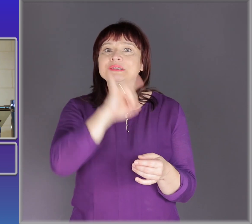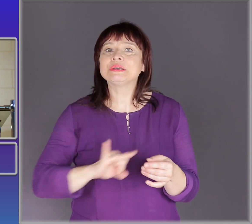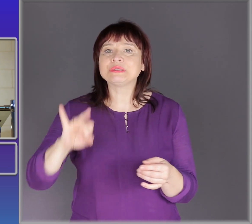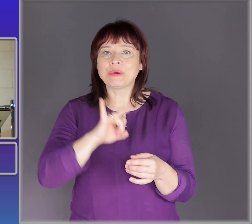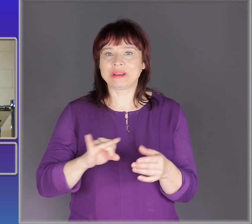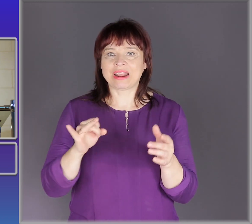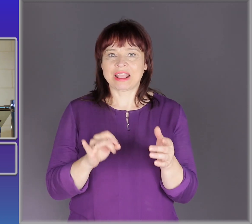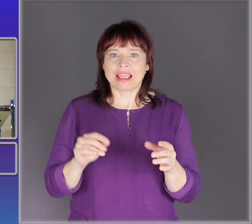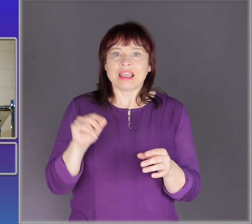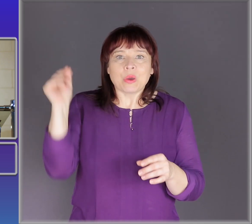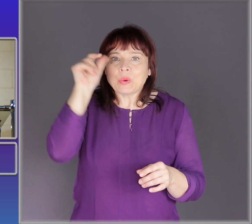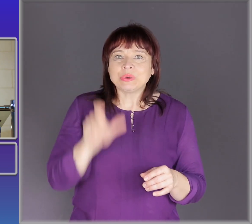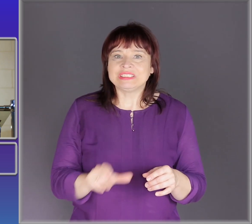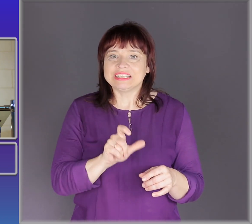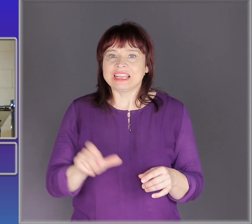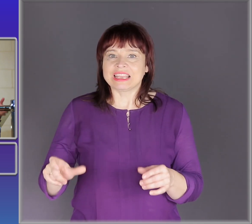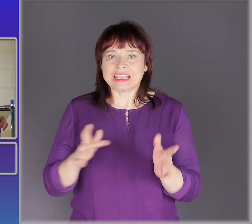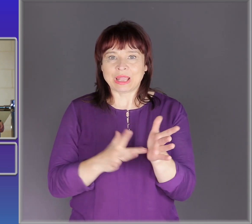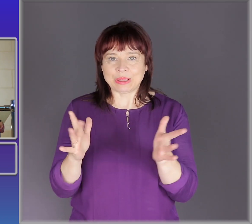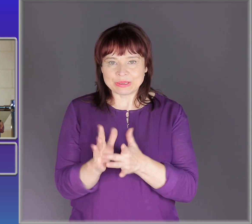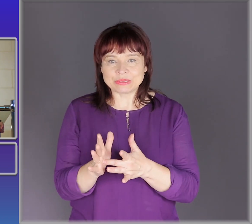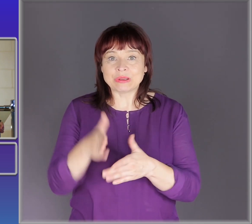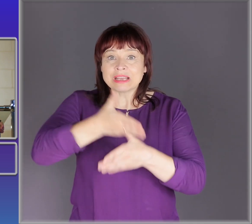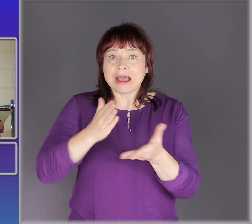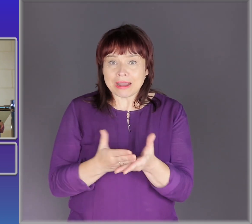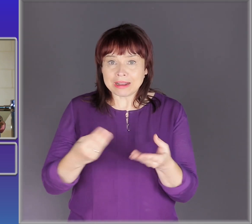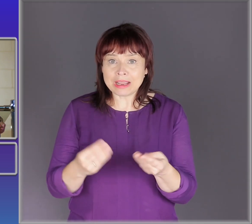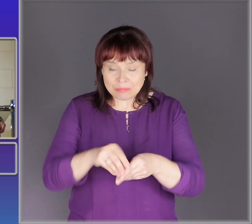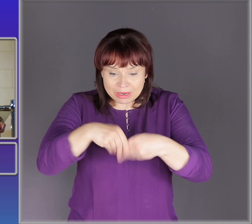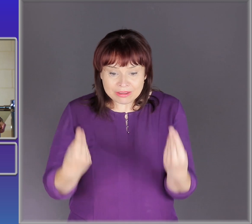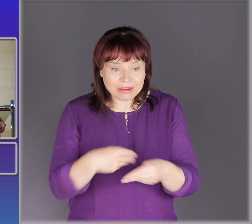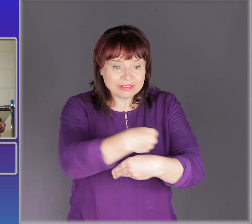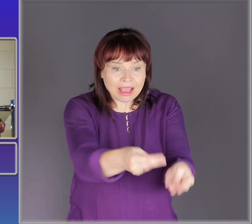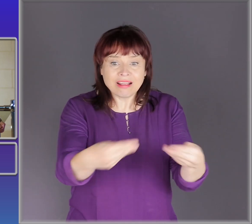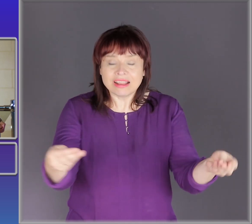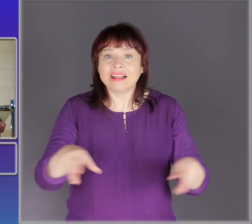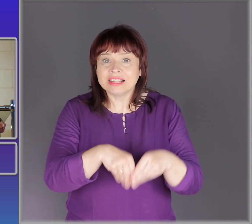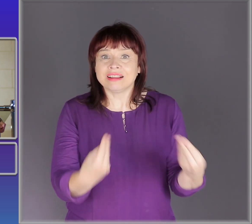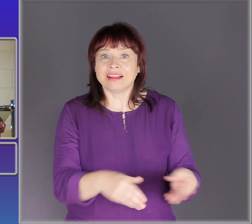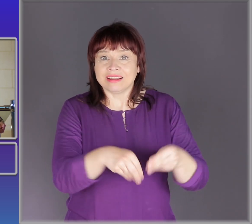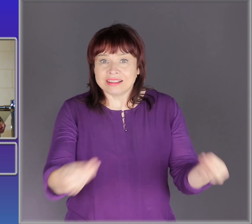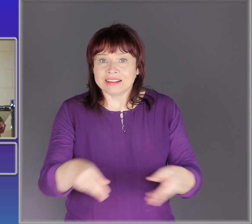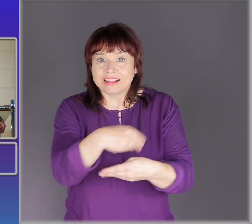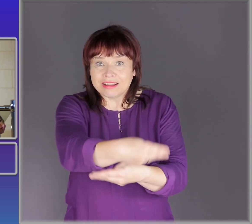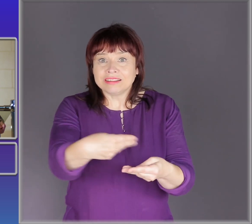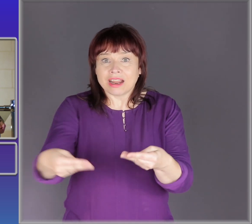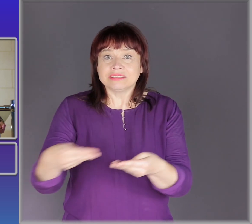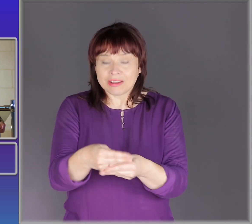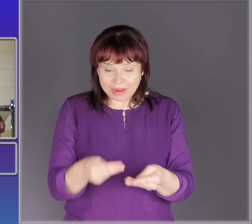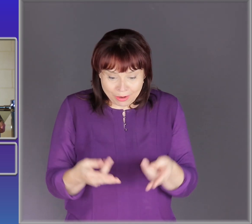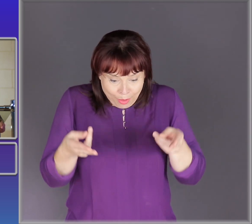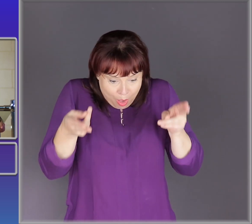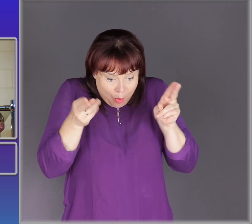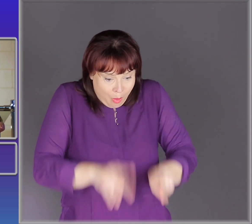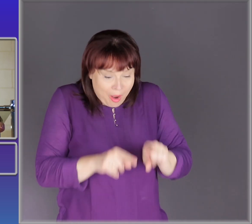и до умножения хлеба это было нечто сверхестественное а вот то что она осталась может быть незначительное маленькая